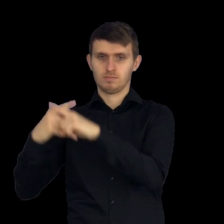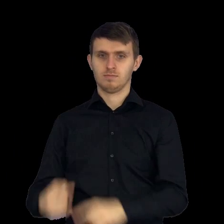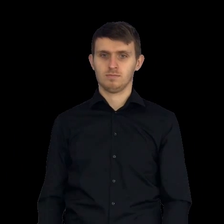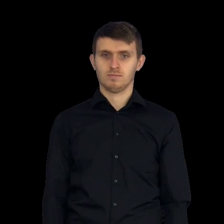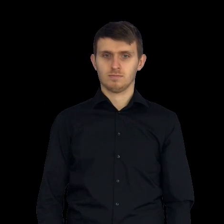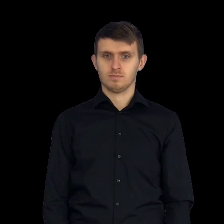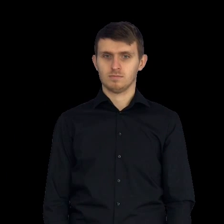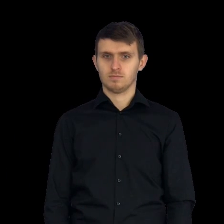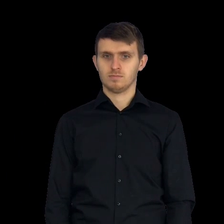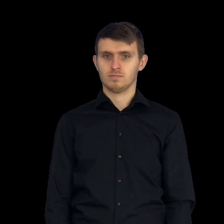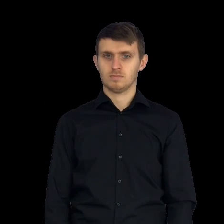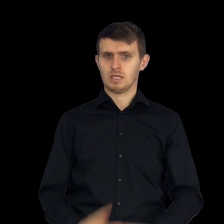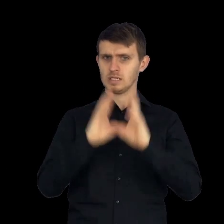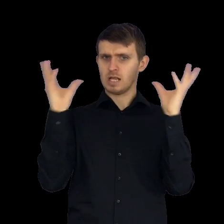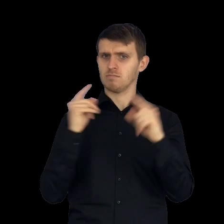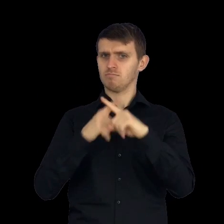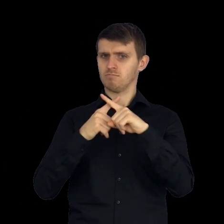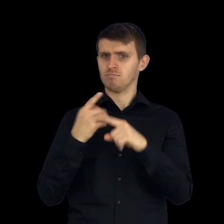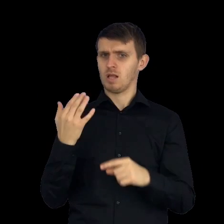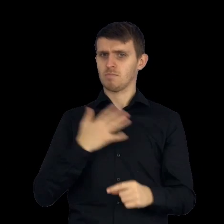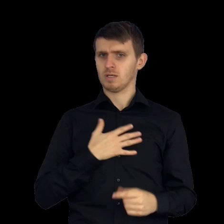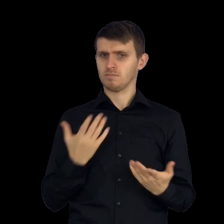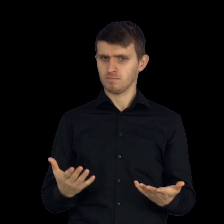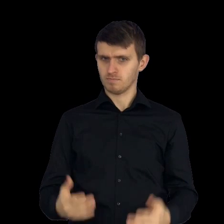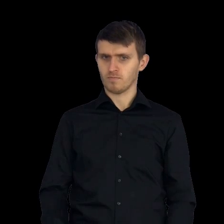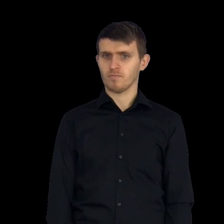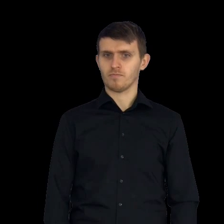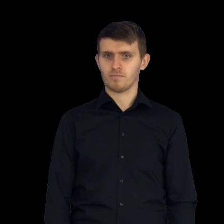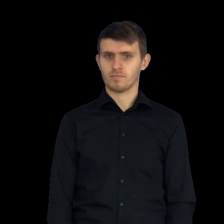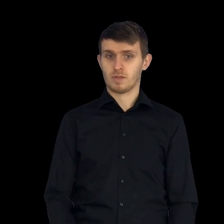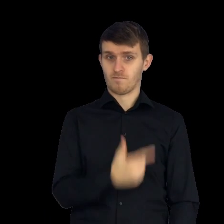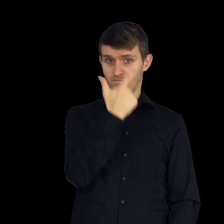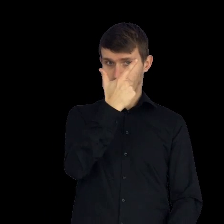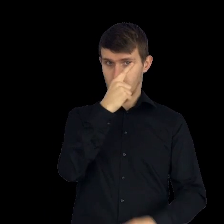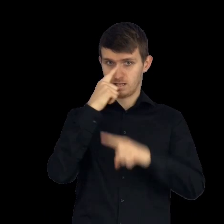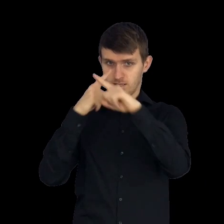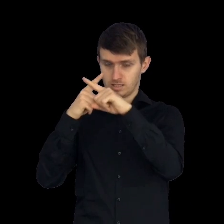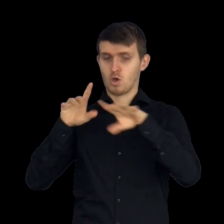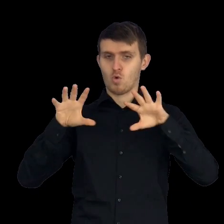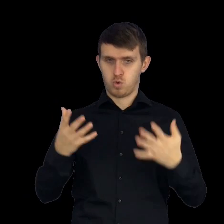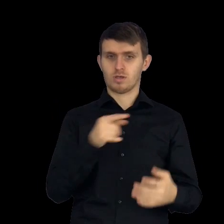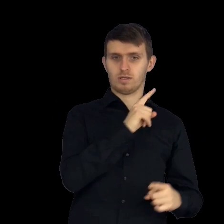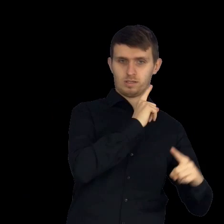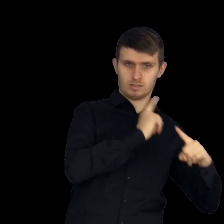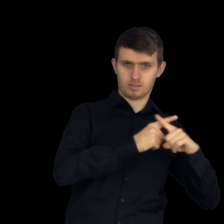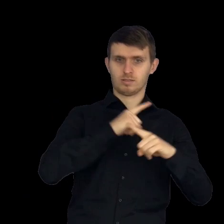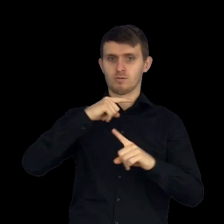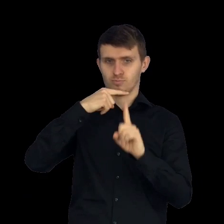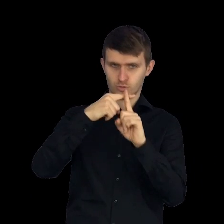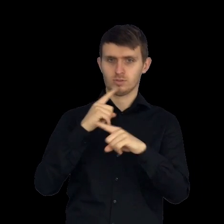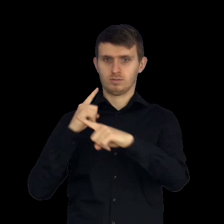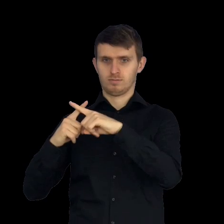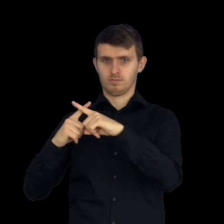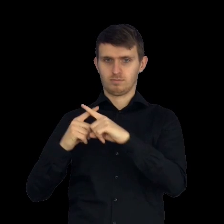do nich trzy x. Jeśli dodam trzy x, ile x będę miał w sumie? Dwa x to dwa